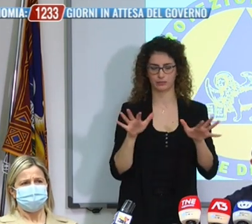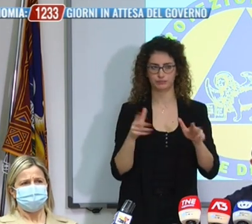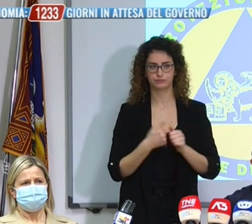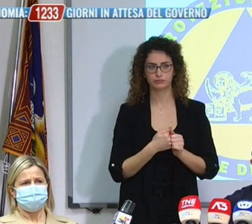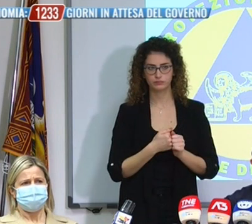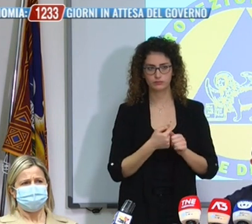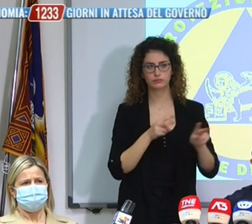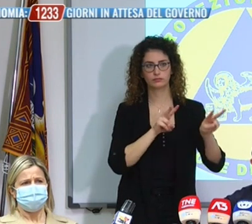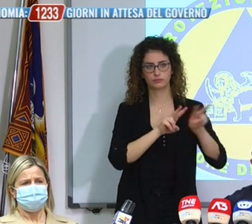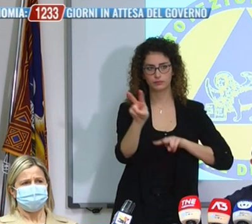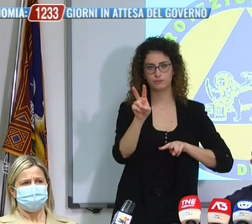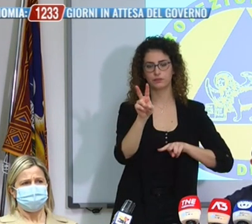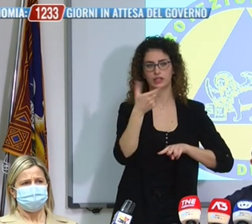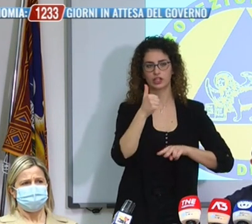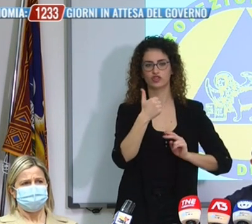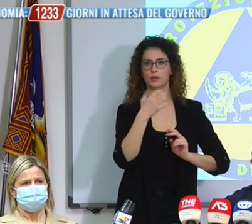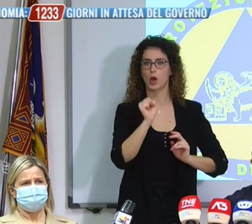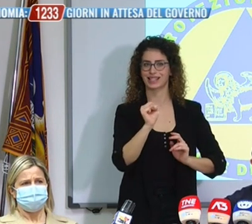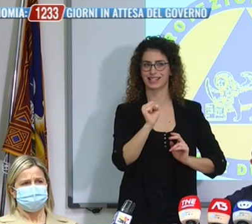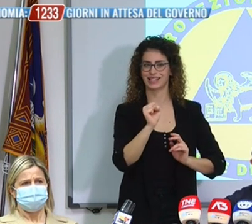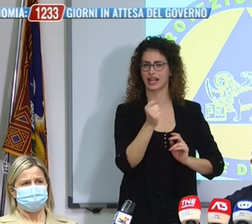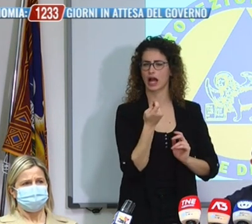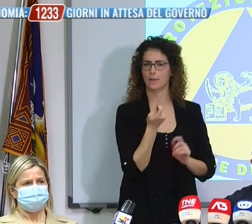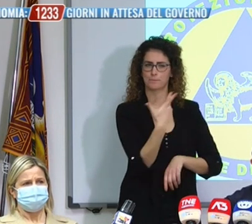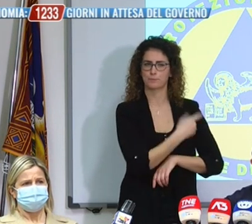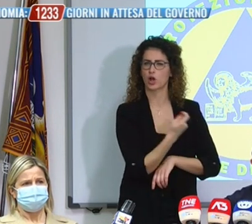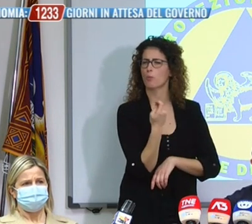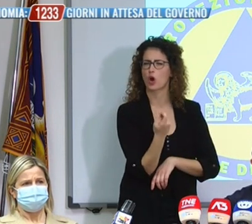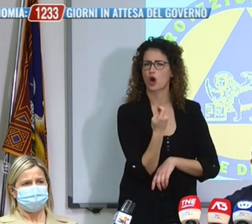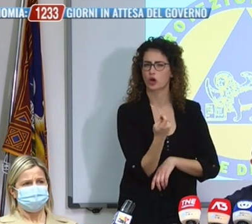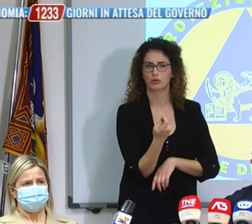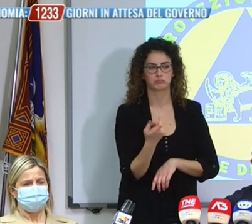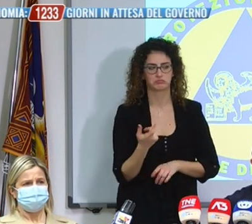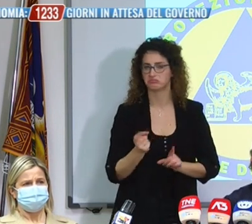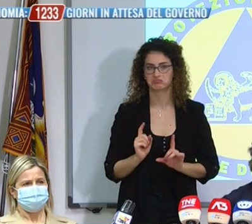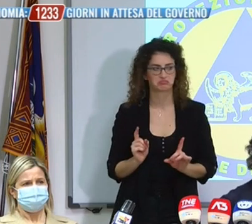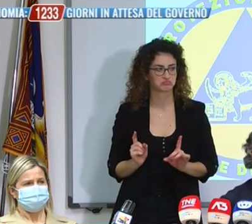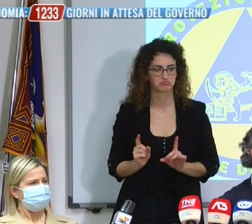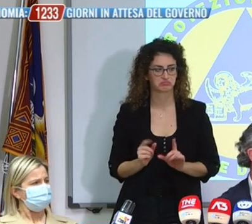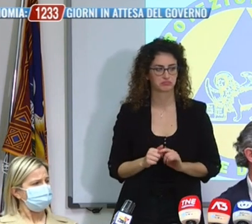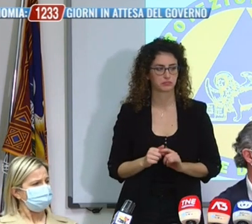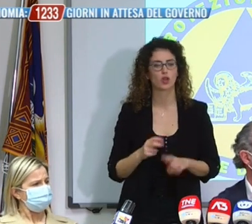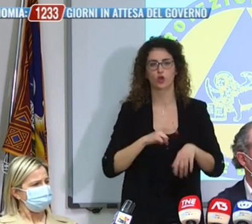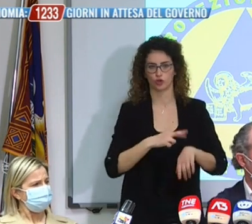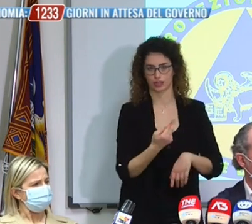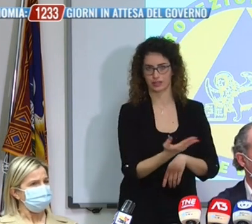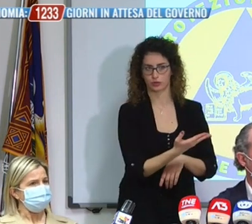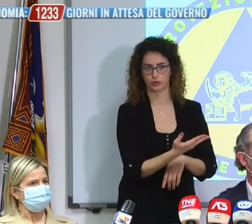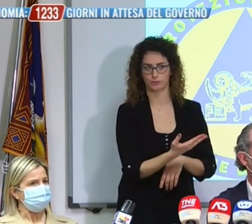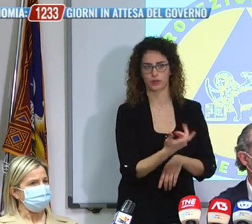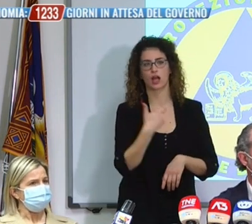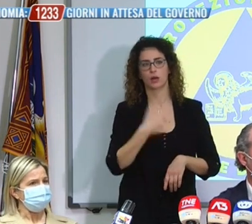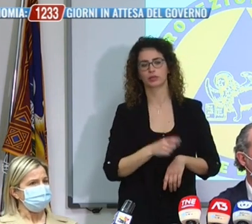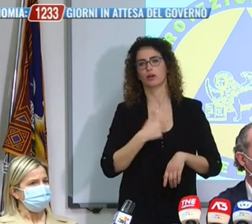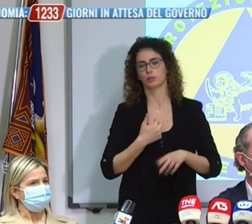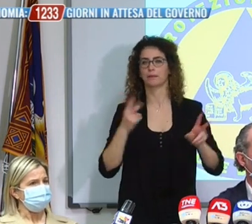dare una bassissima somministrazione di AstraZeneca. E no, non risulta. Cioè, la dottoressa Russo, prego. Siccome c'era tutto il